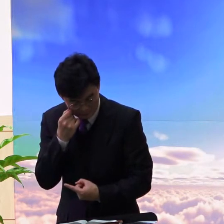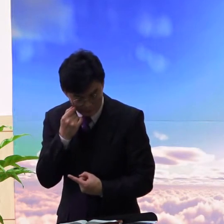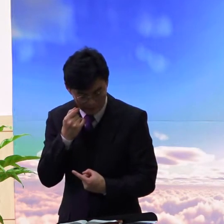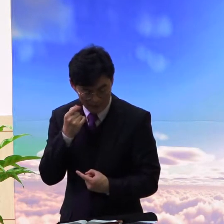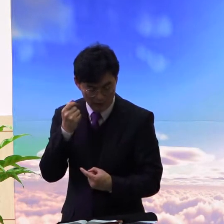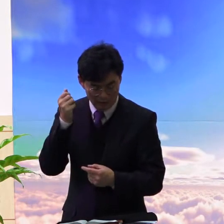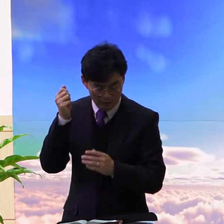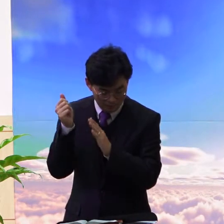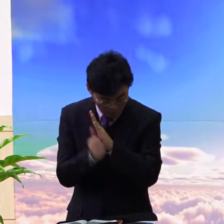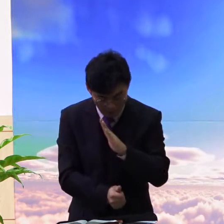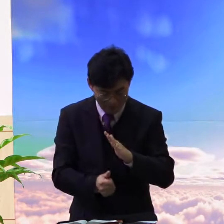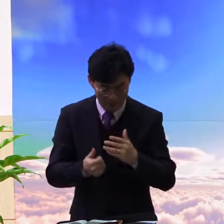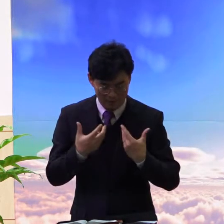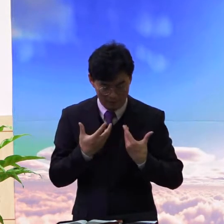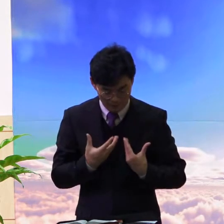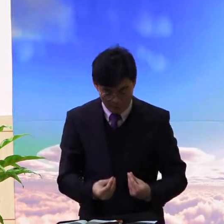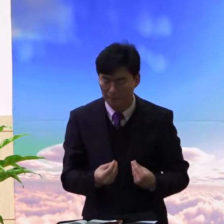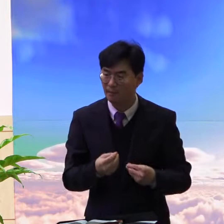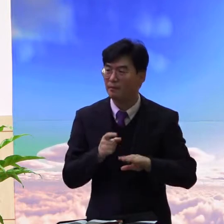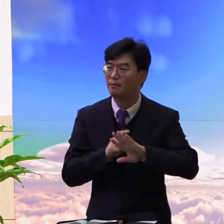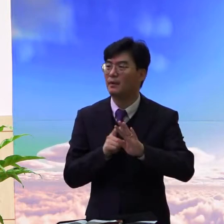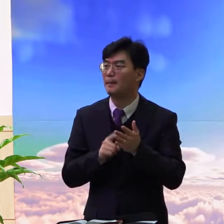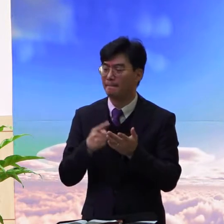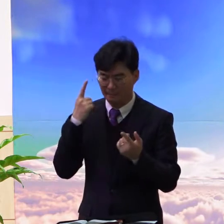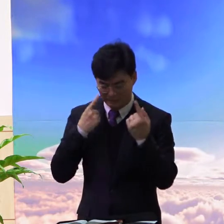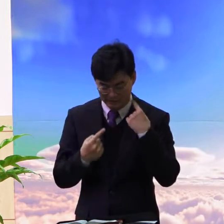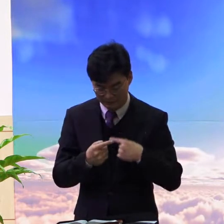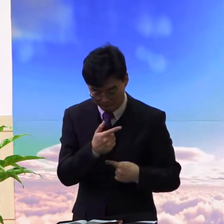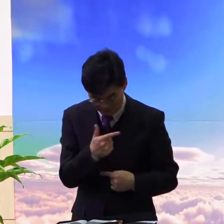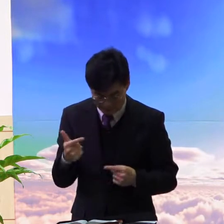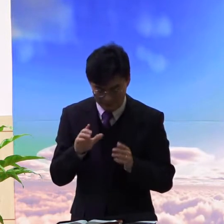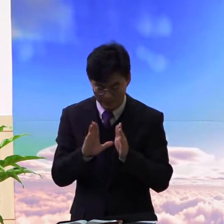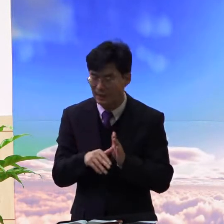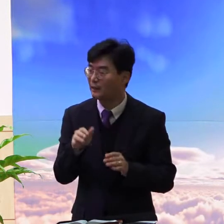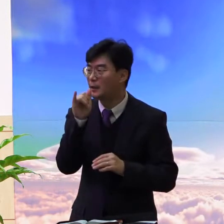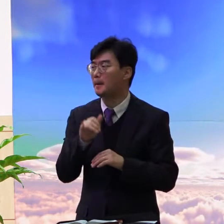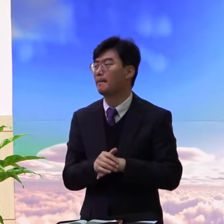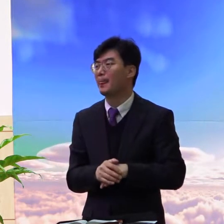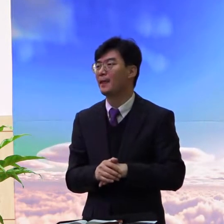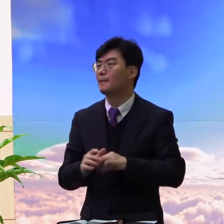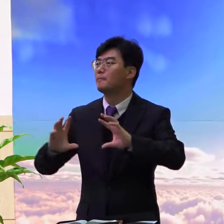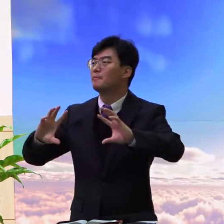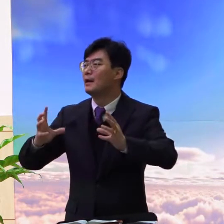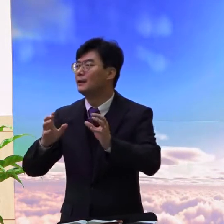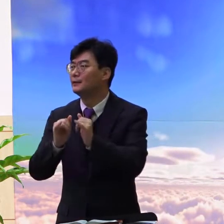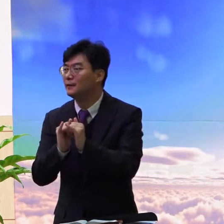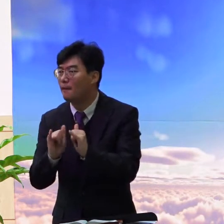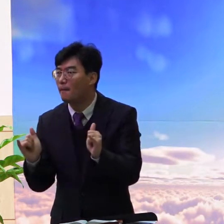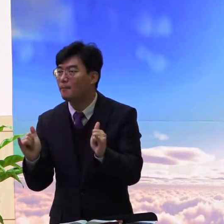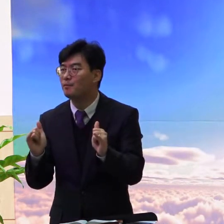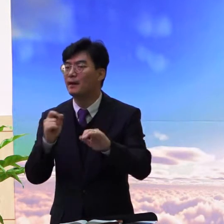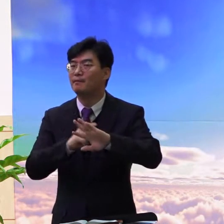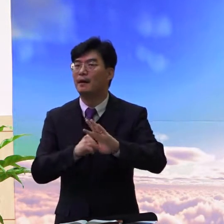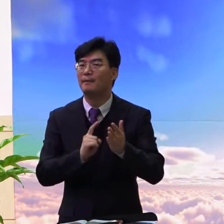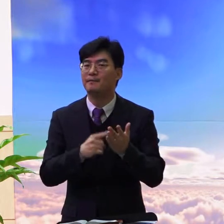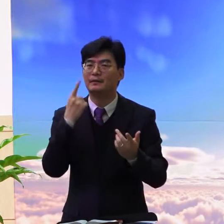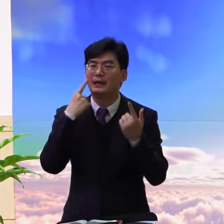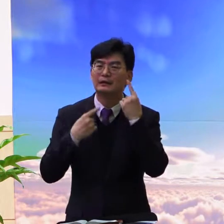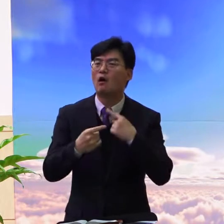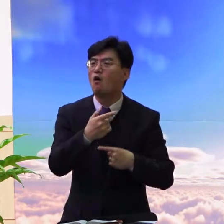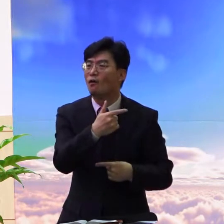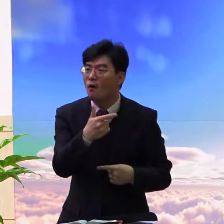것입니다. 그리고 계속 이어지는 말씀을 보면 백성들의 마음이 상해서 그들을 여전히 사랑하고